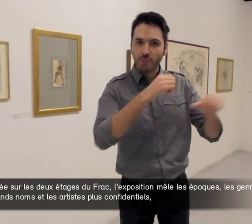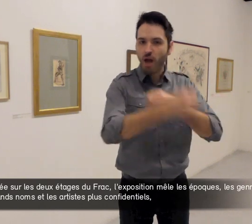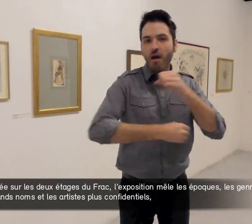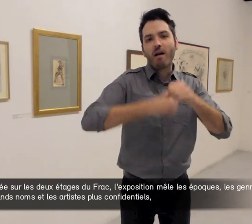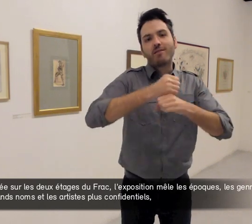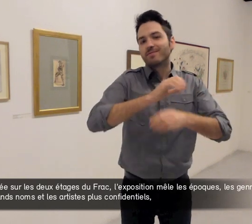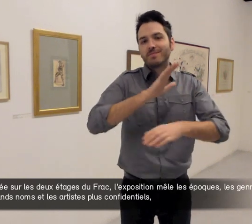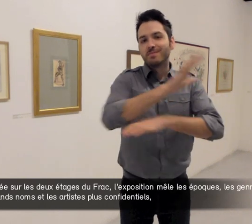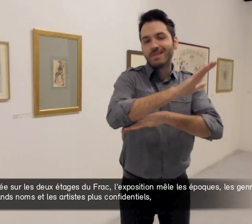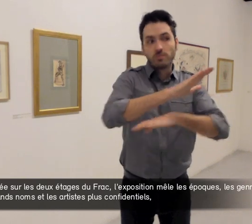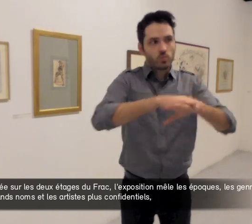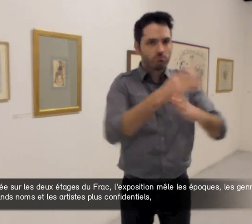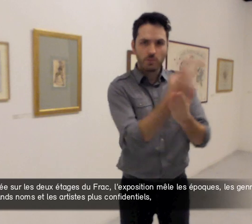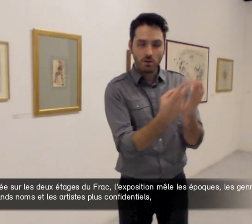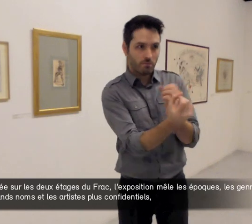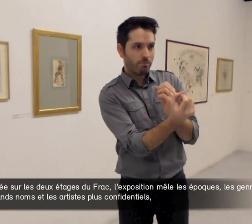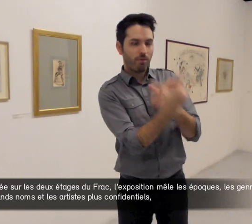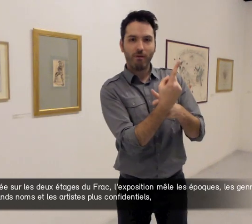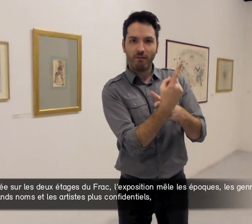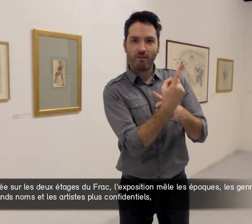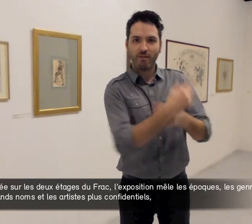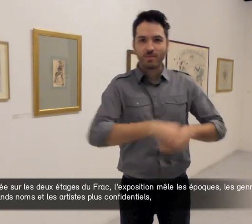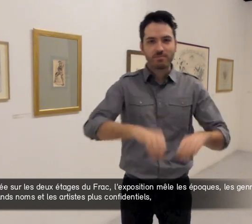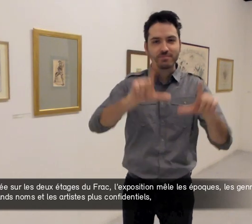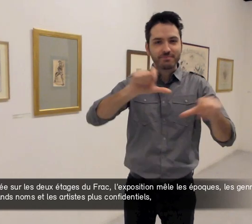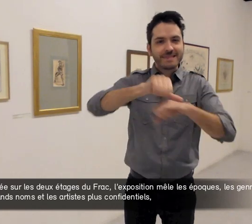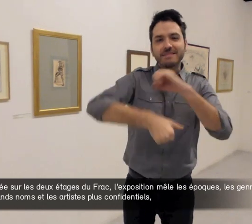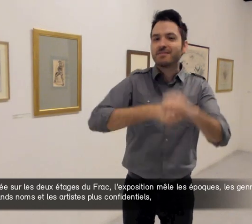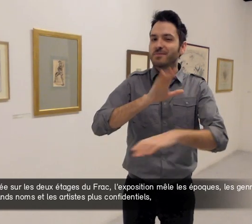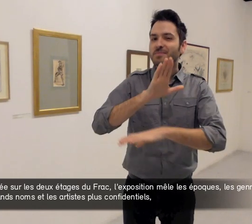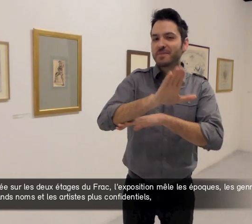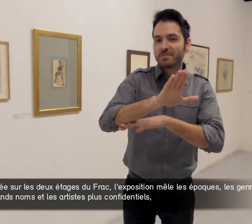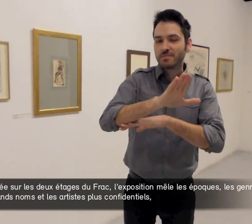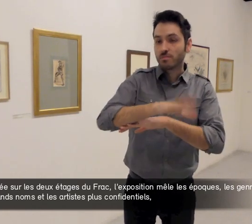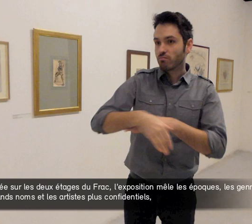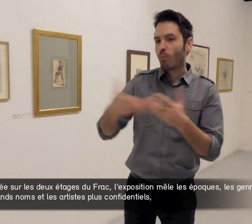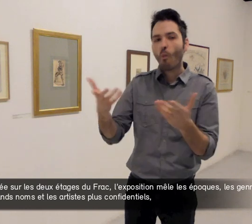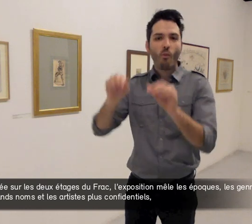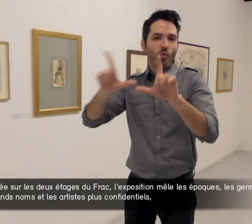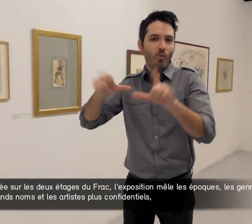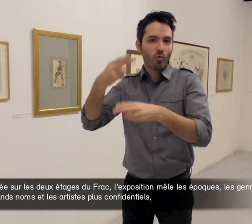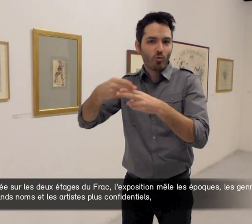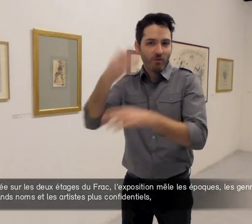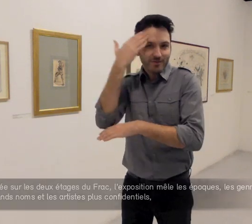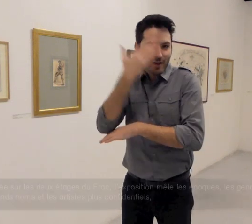Articulée sur les 2 étages du FRAC, l'exposition mêle les époques, les genres, les grands noms et les artistes